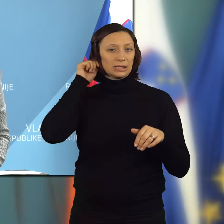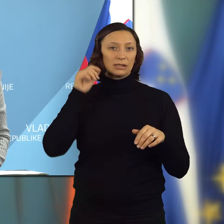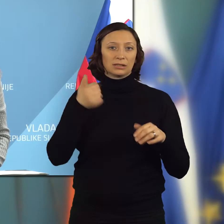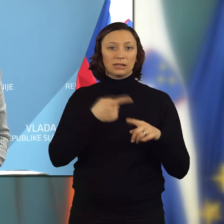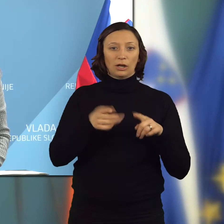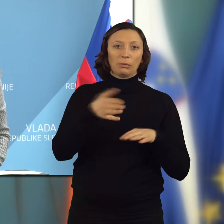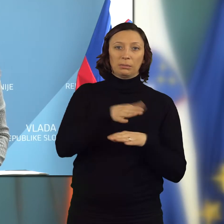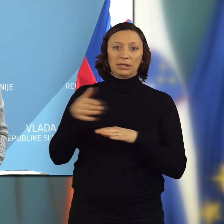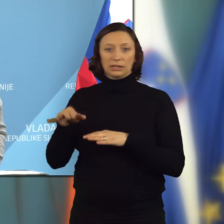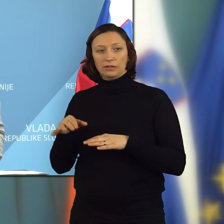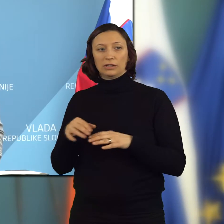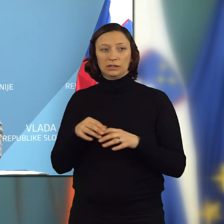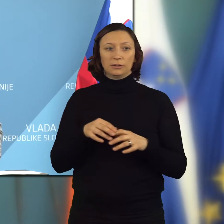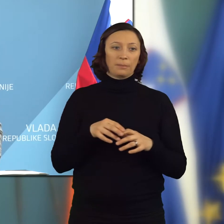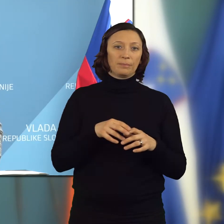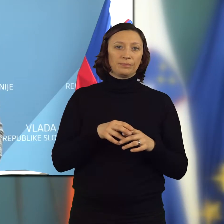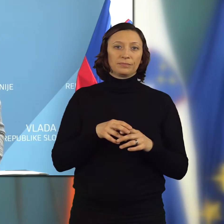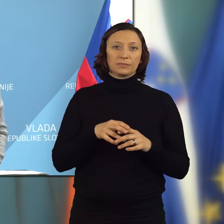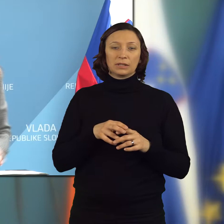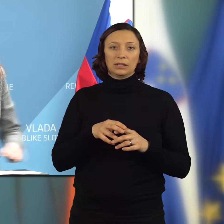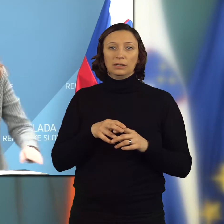deloma prekrivata. 2 vprašanja.